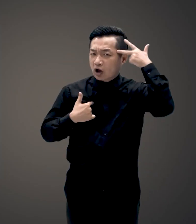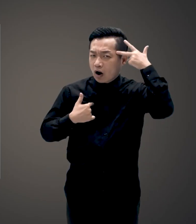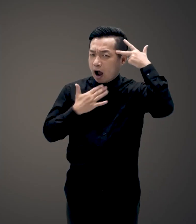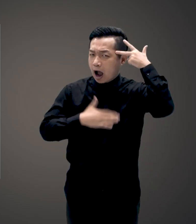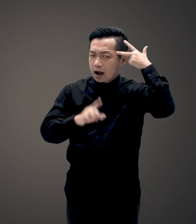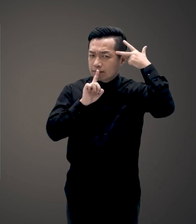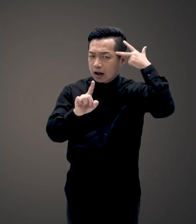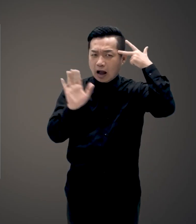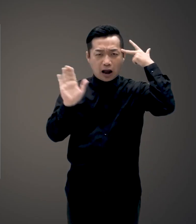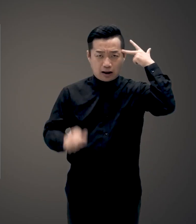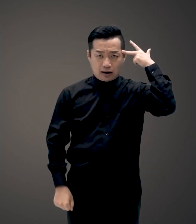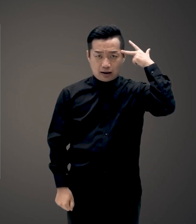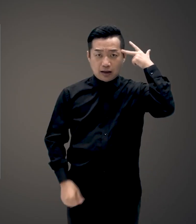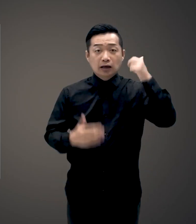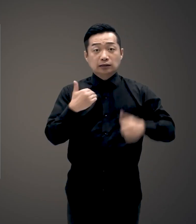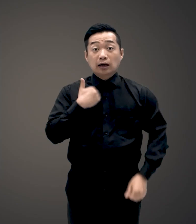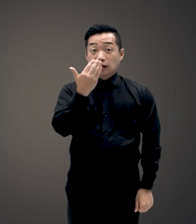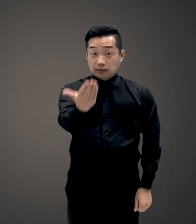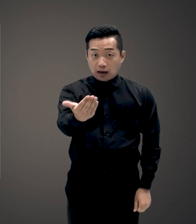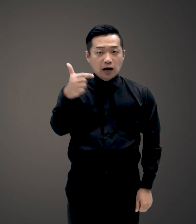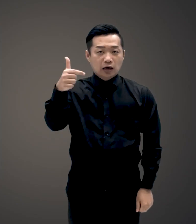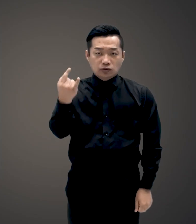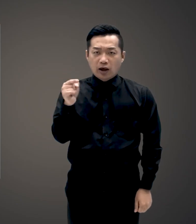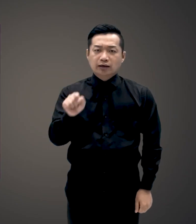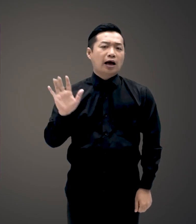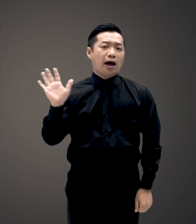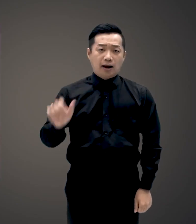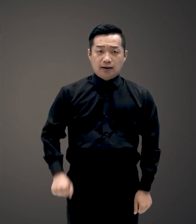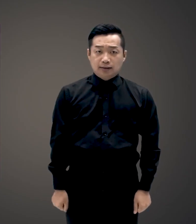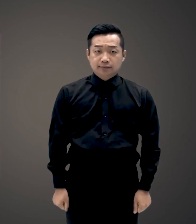없다. 당신도 나도 뇌가 아니다.